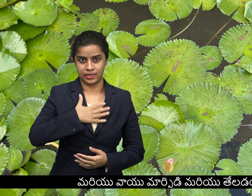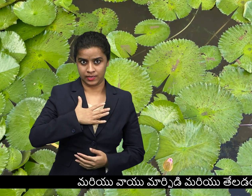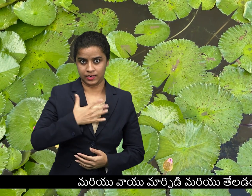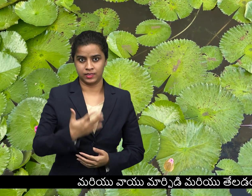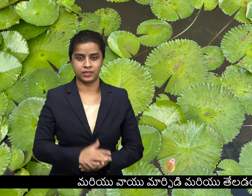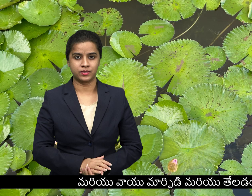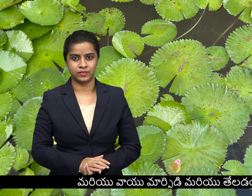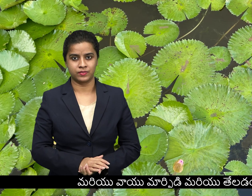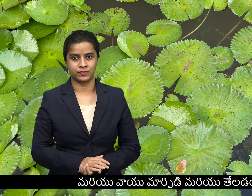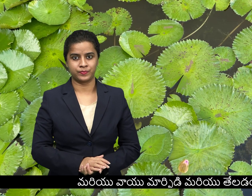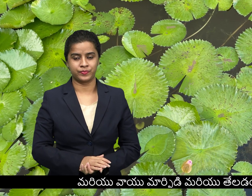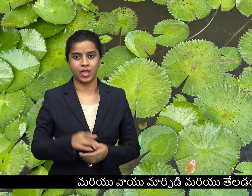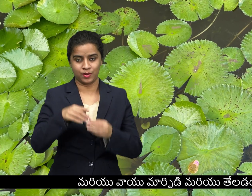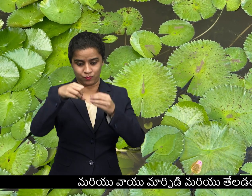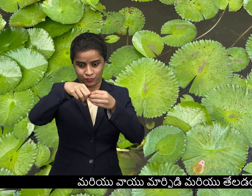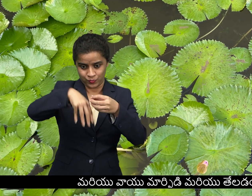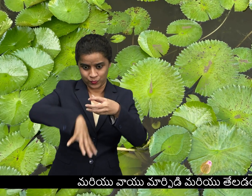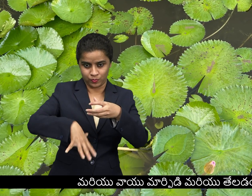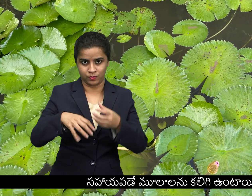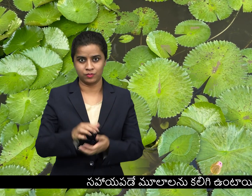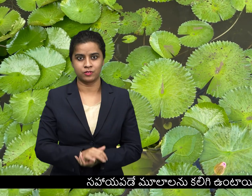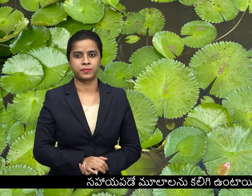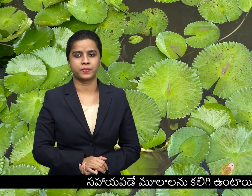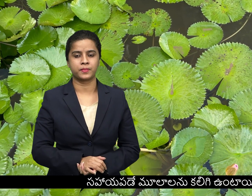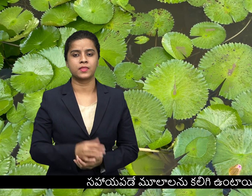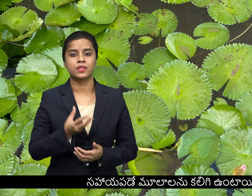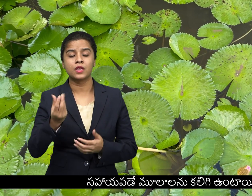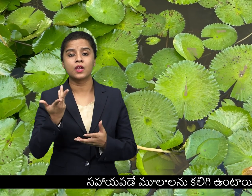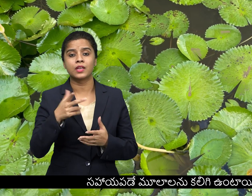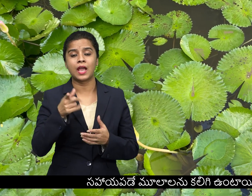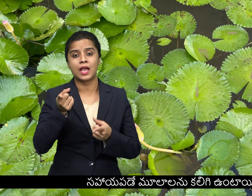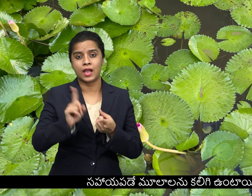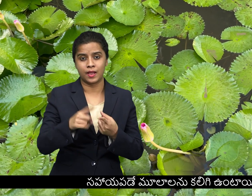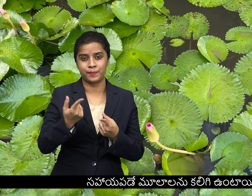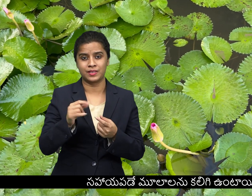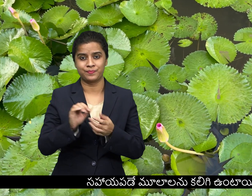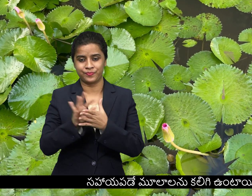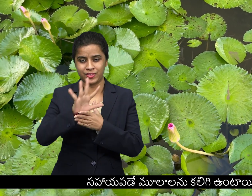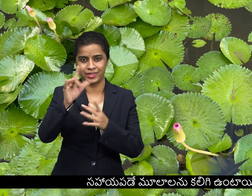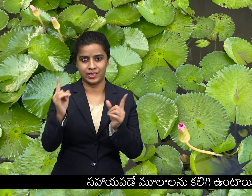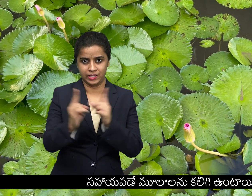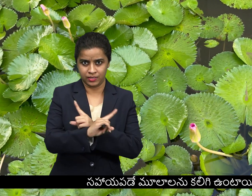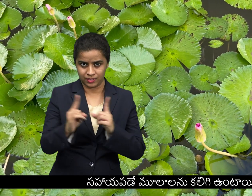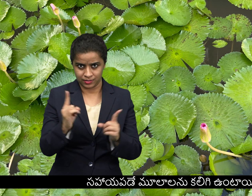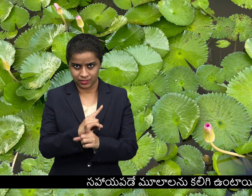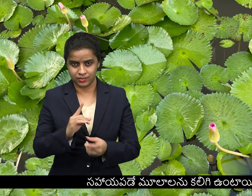మరియు వాయు మార్పిడి మరియు తేలడంలో సహాయపడే మూలాలను కలిగి ఉంటాయి.